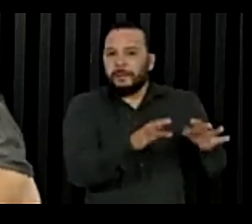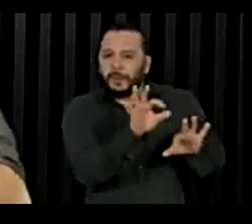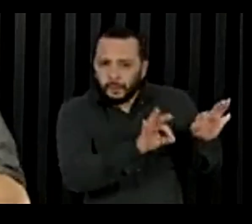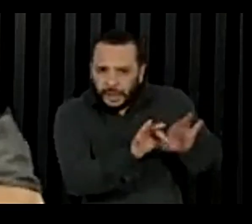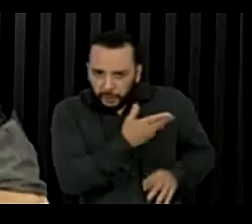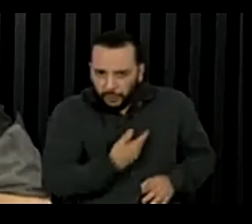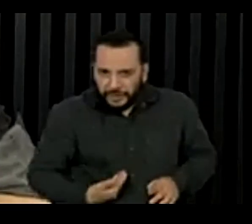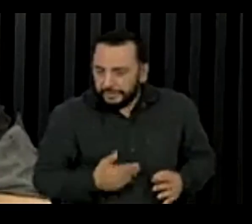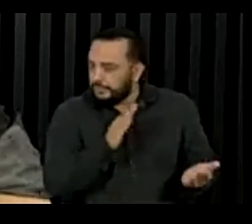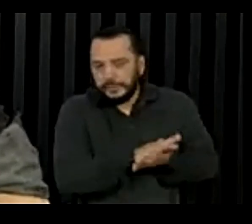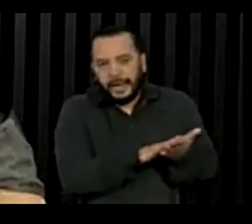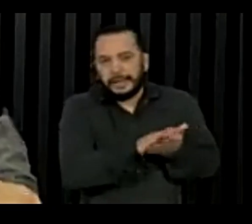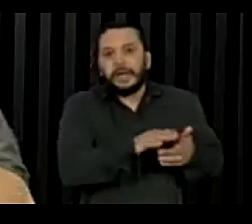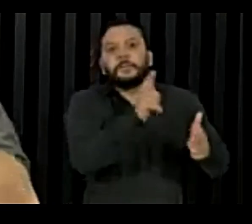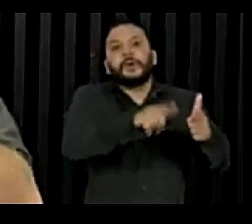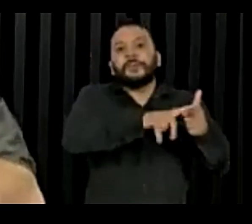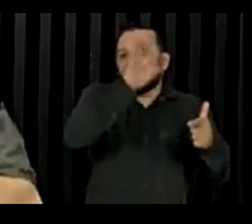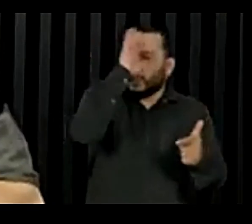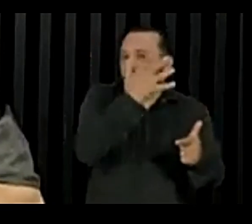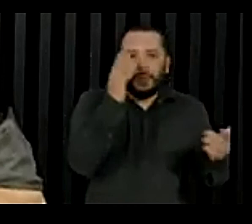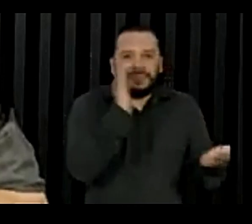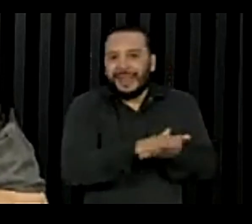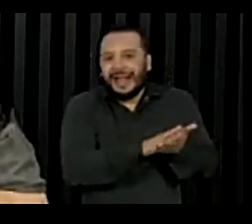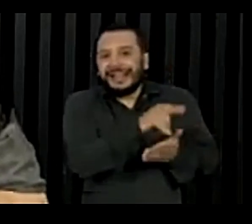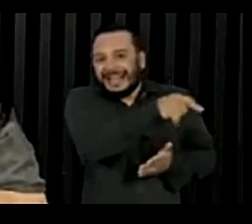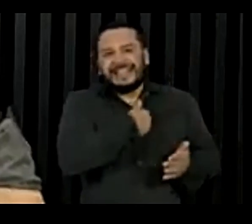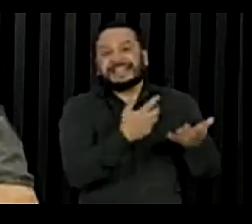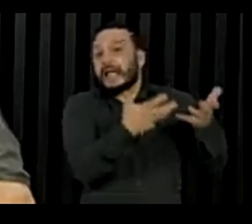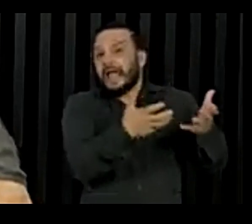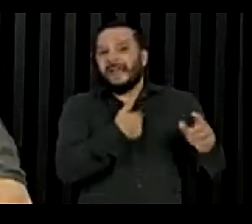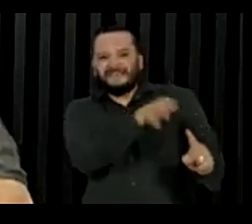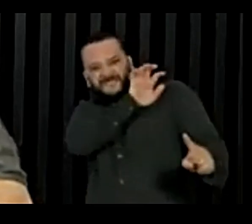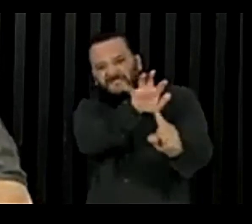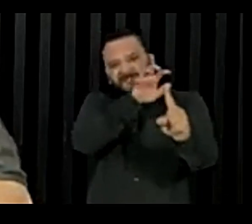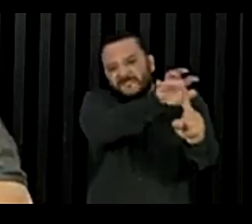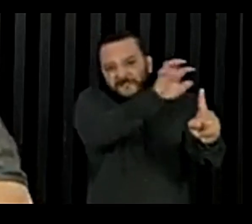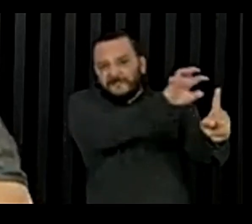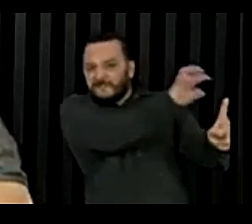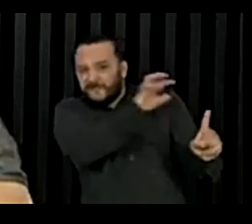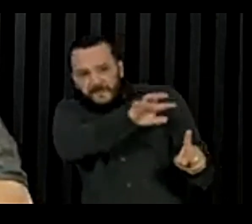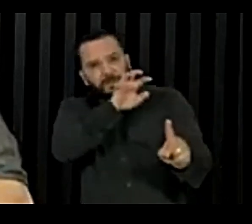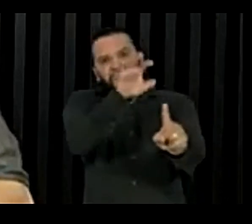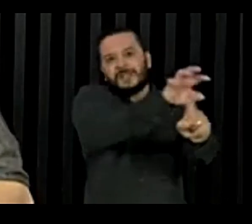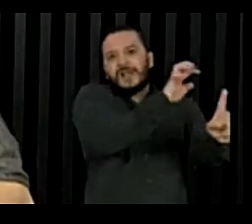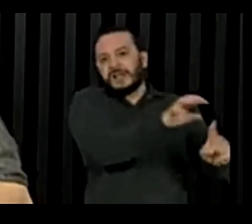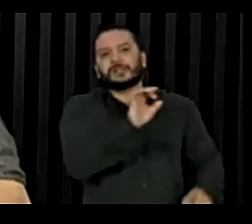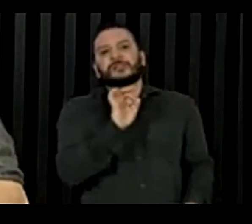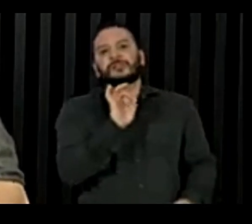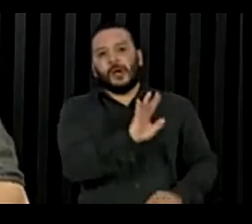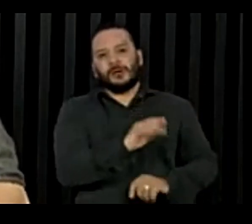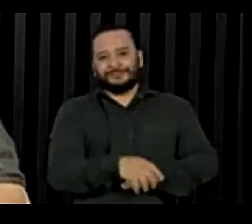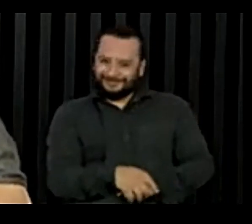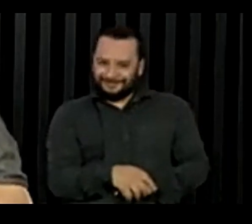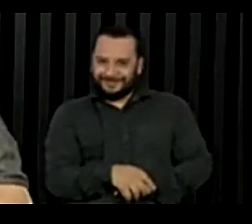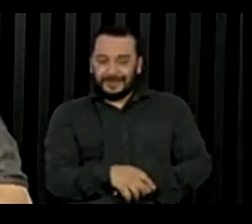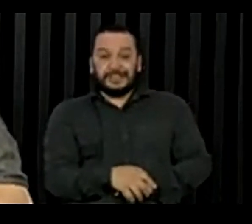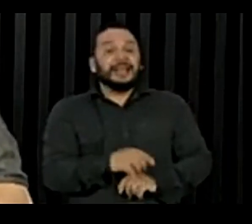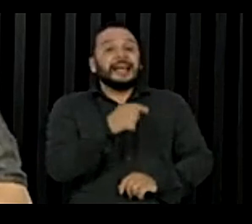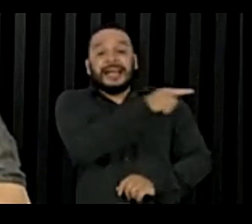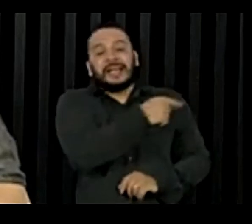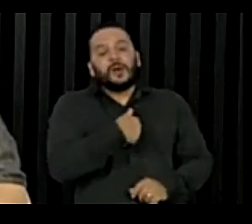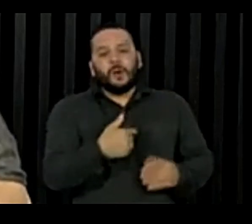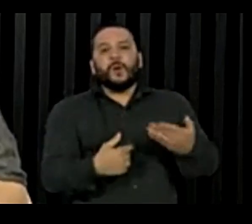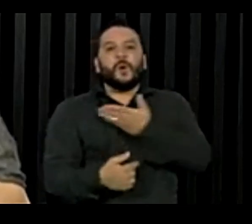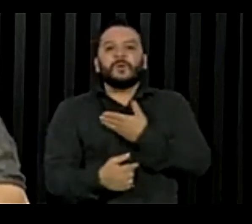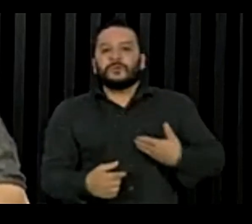sobre medidas de solução. Ela está preocupada em inflamar. O governo atual do Brasil, infelizmente, ele vive do caos.